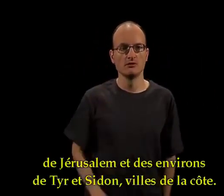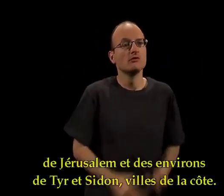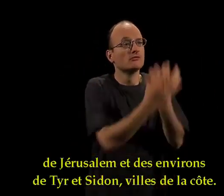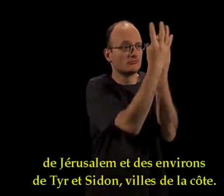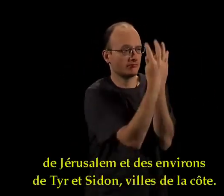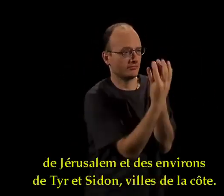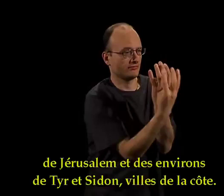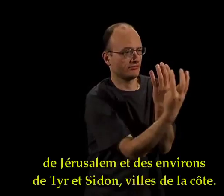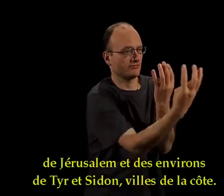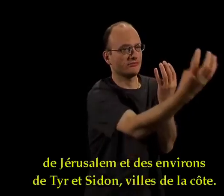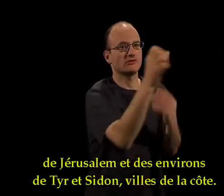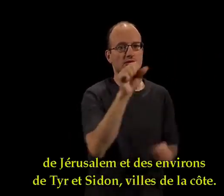côte.